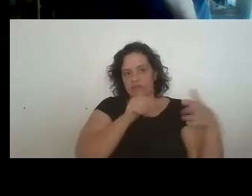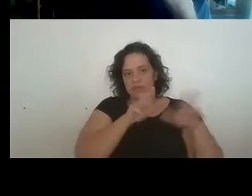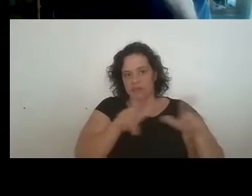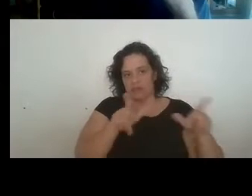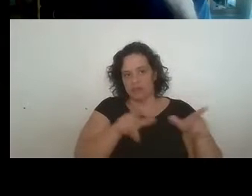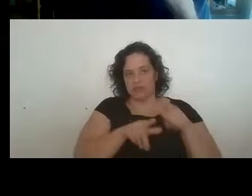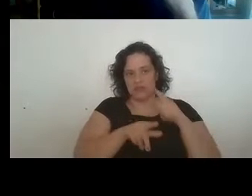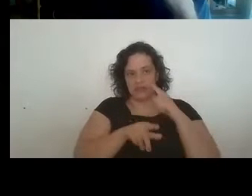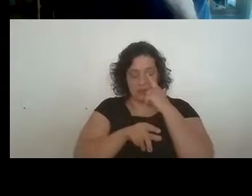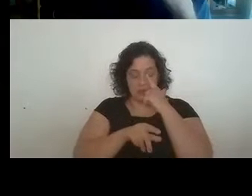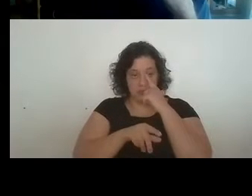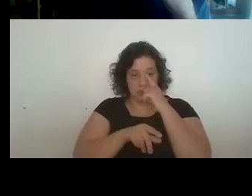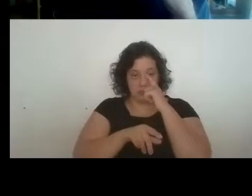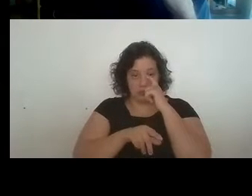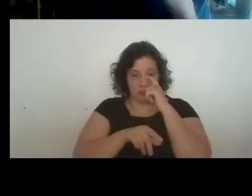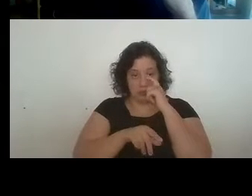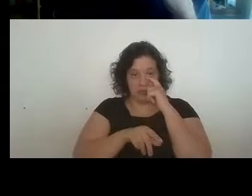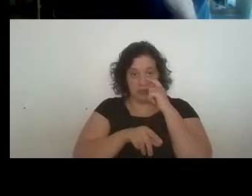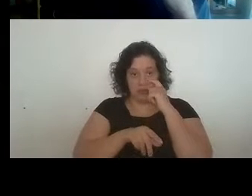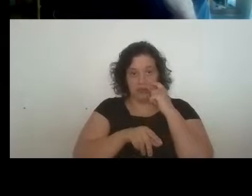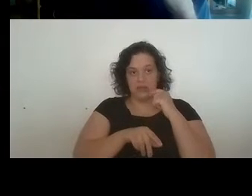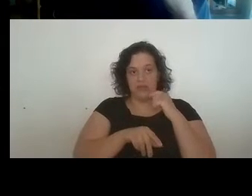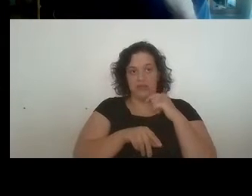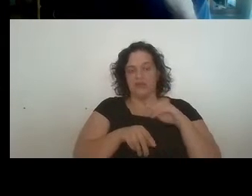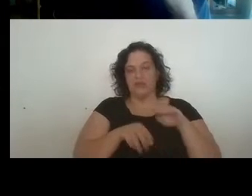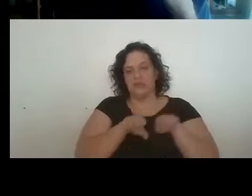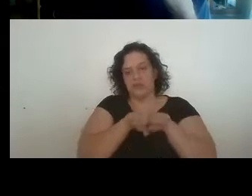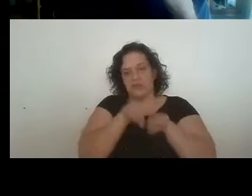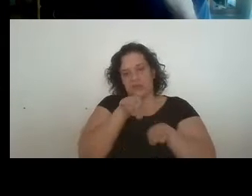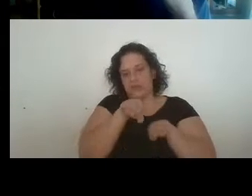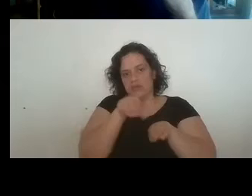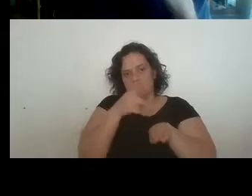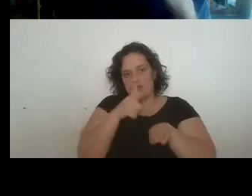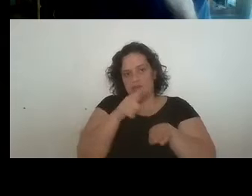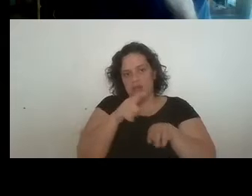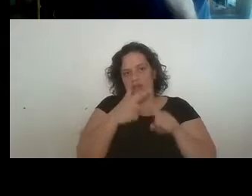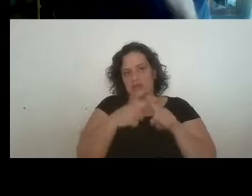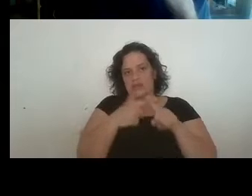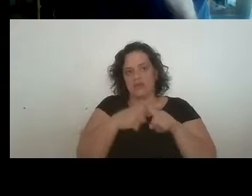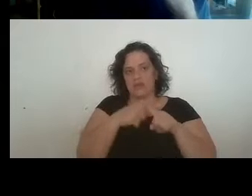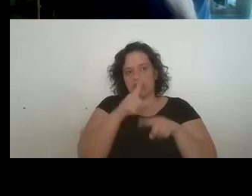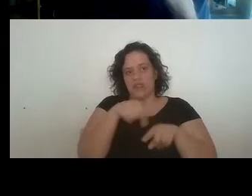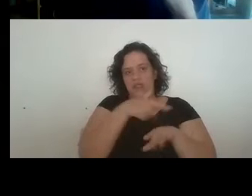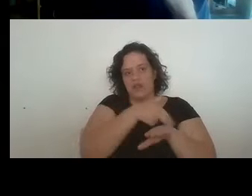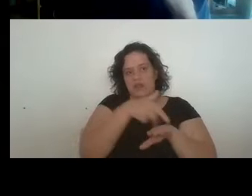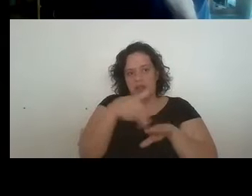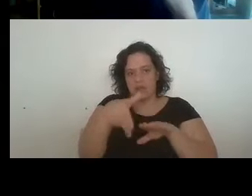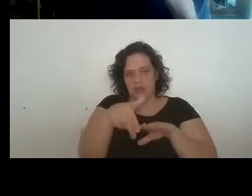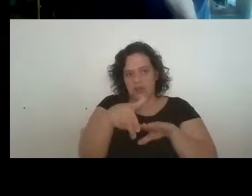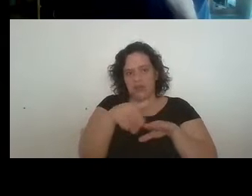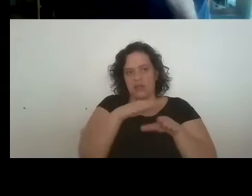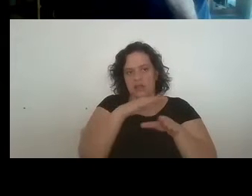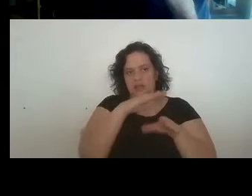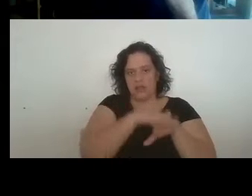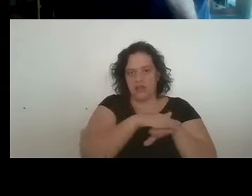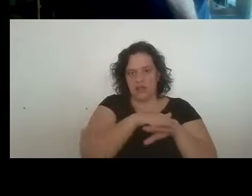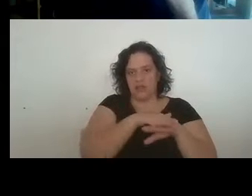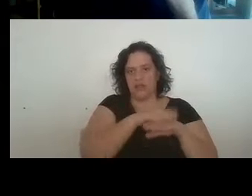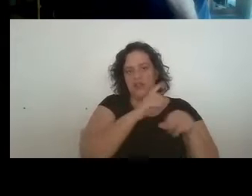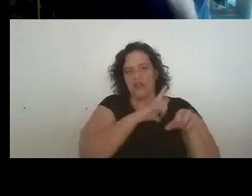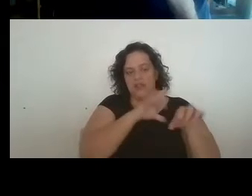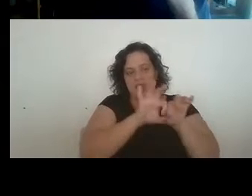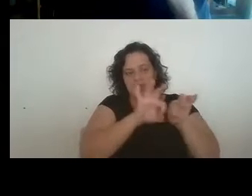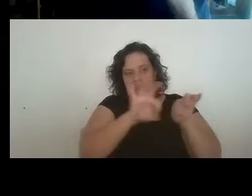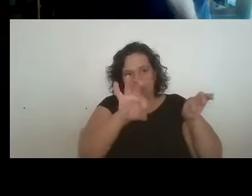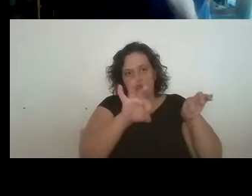tem um recorte na guia, porque tem uma pequena área de passeio e tem uma superfície tampada, então tem um canal através